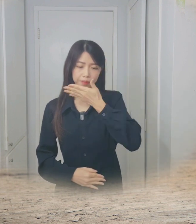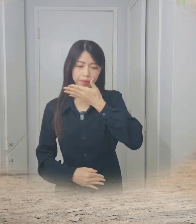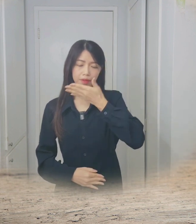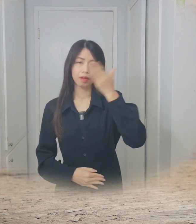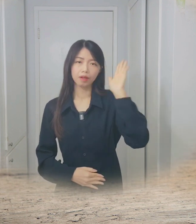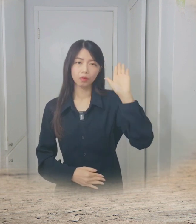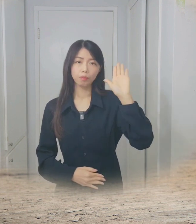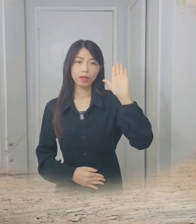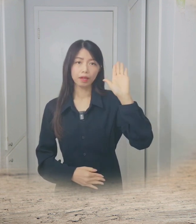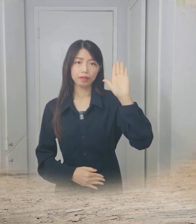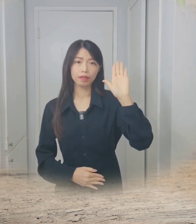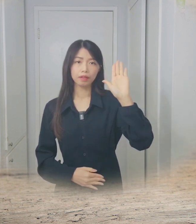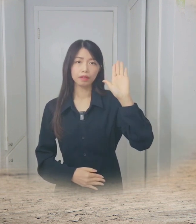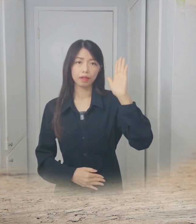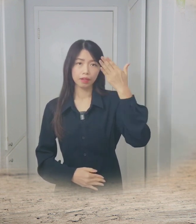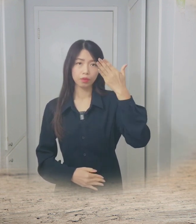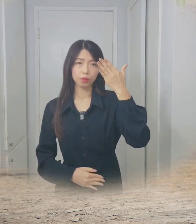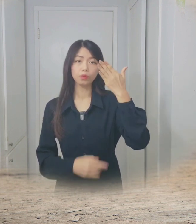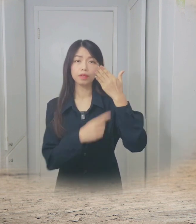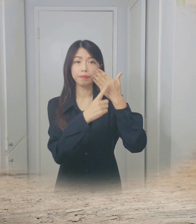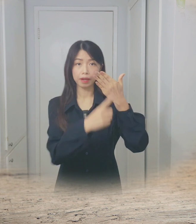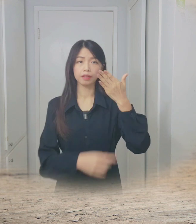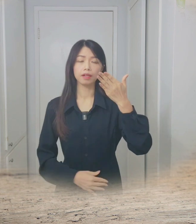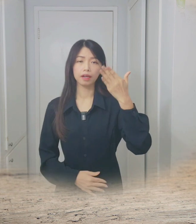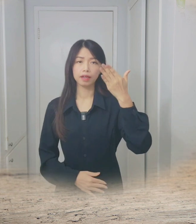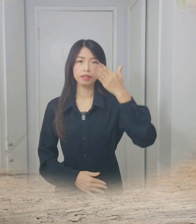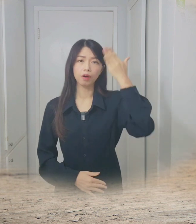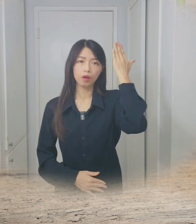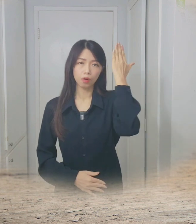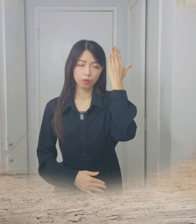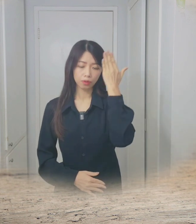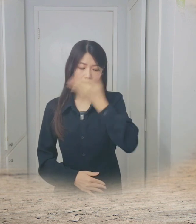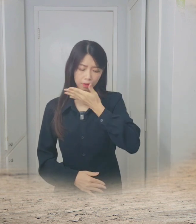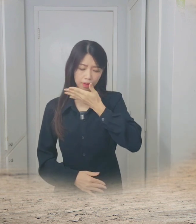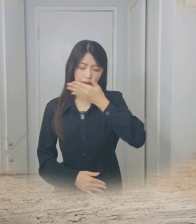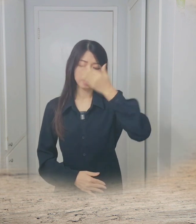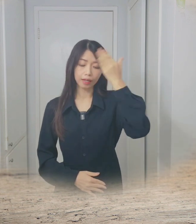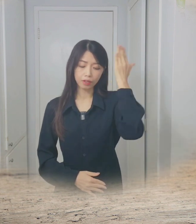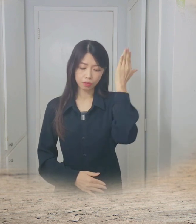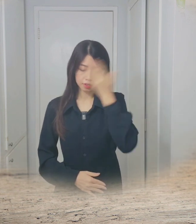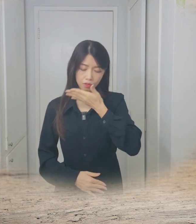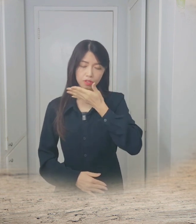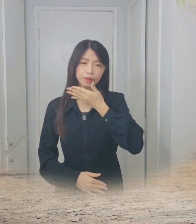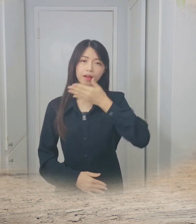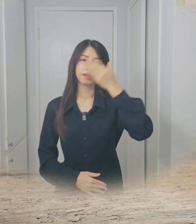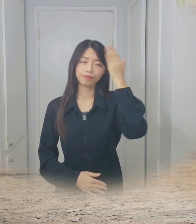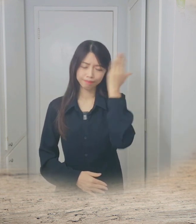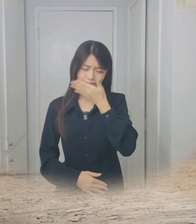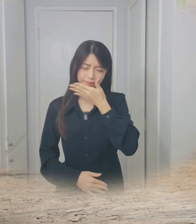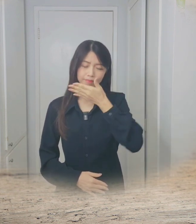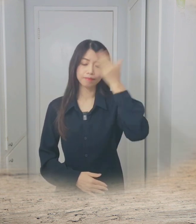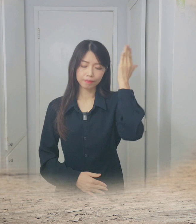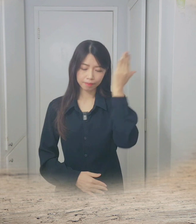이렇게 손바닥을 안쪽으로 손등이 바깥을 향하게 해서 얼굴을 이렇게 닦아주듯이 해주시면 돼요.